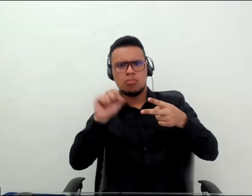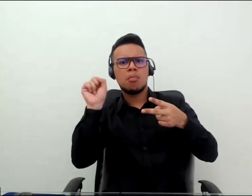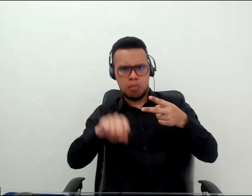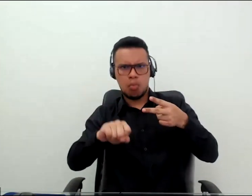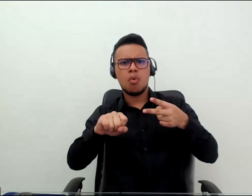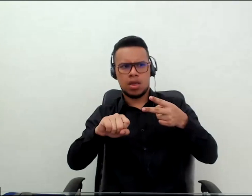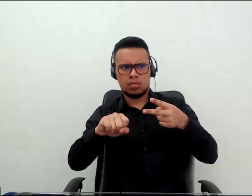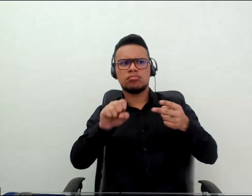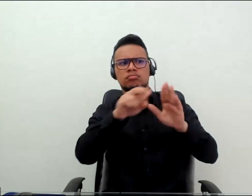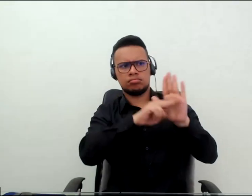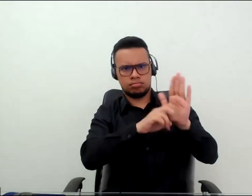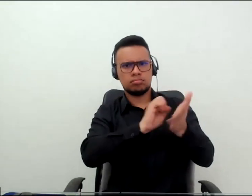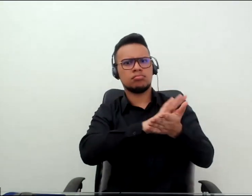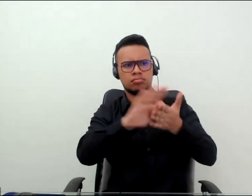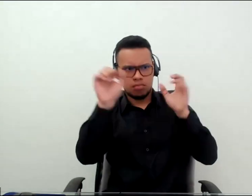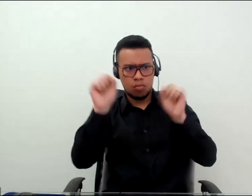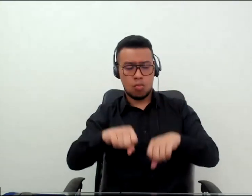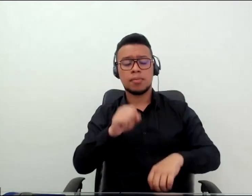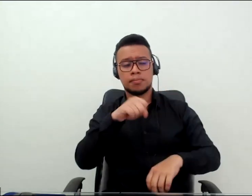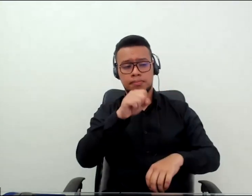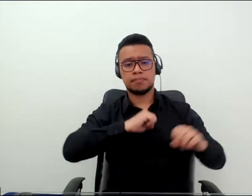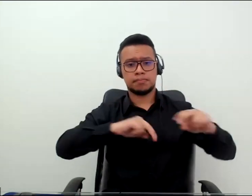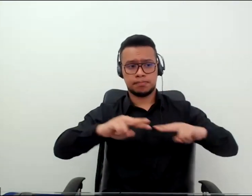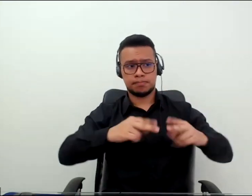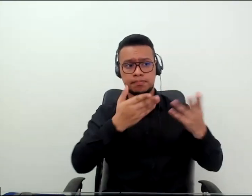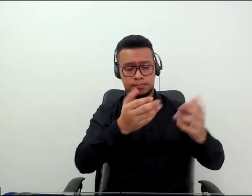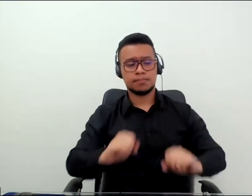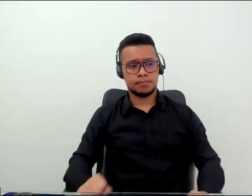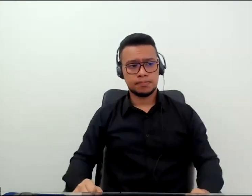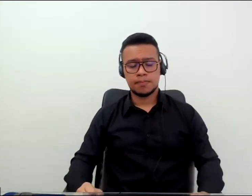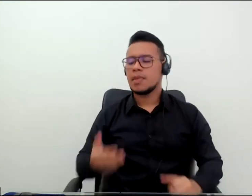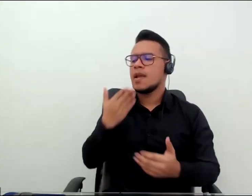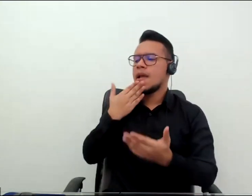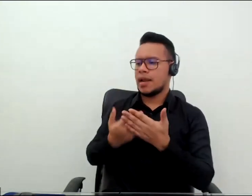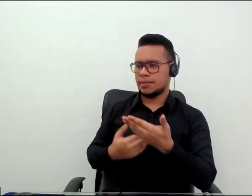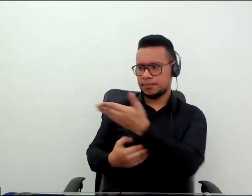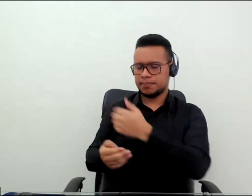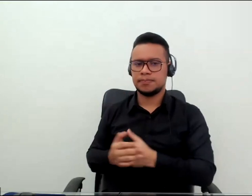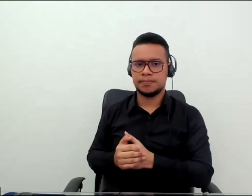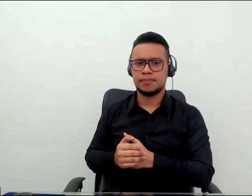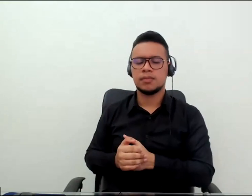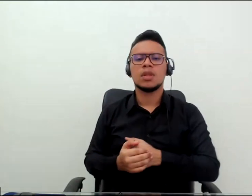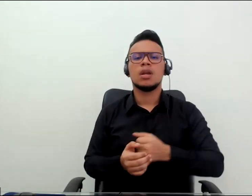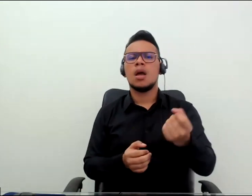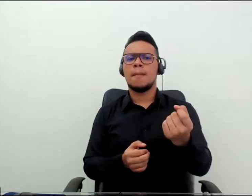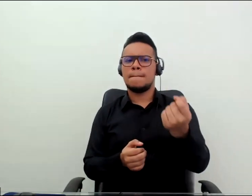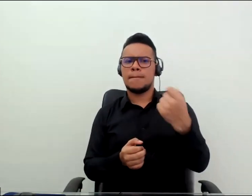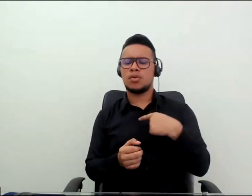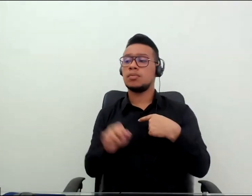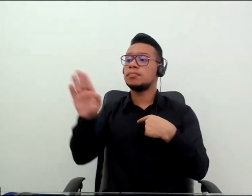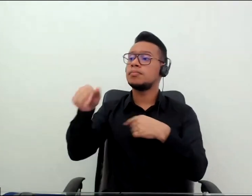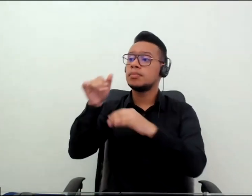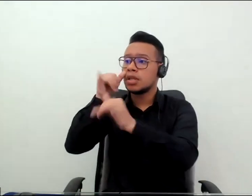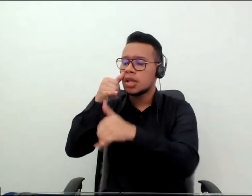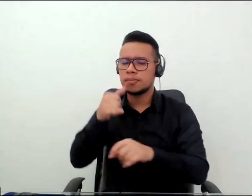a poder Acceder al beneficio señor vicerrector muchísimas gracias y la otra la otra pregunta mi querido ingeniero